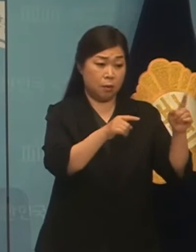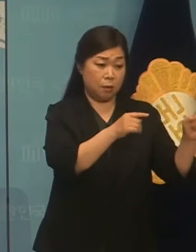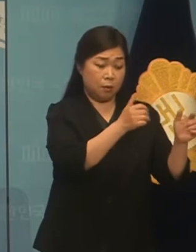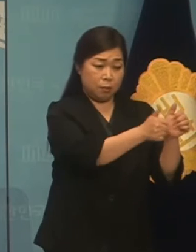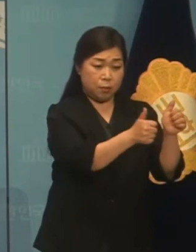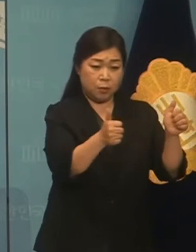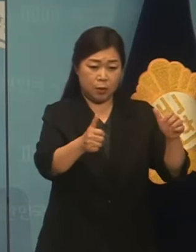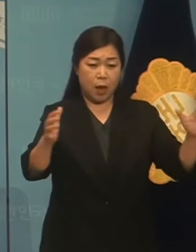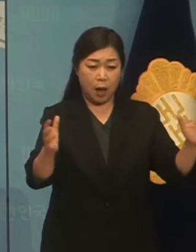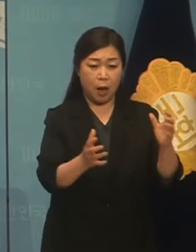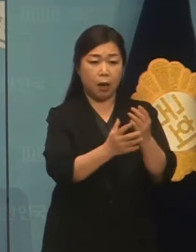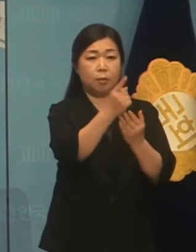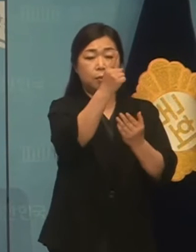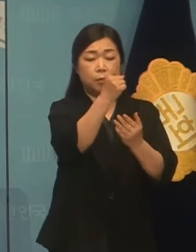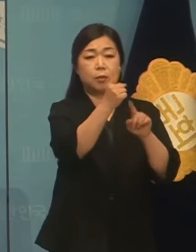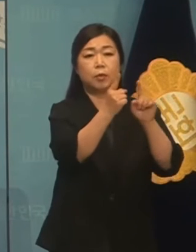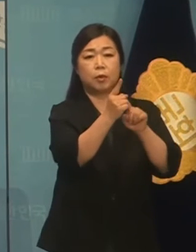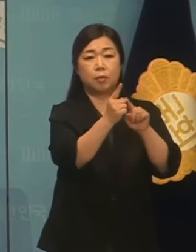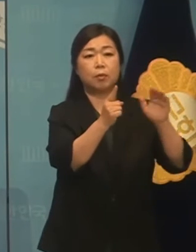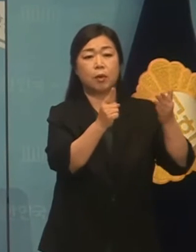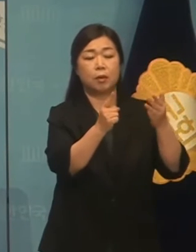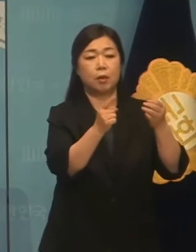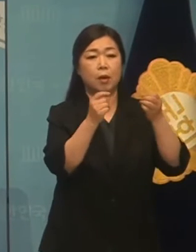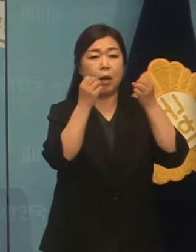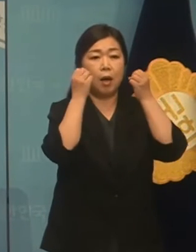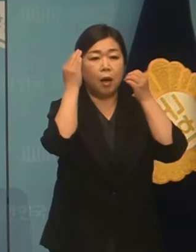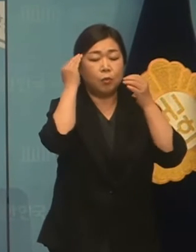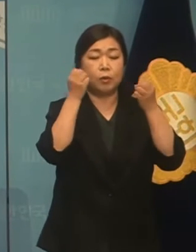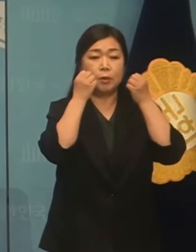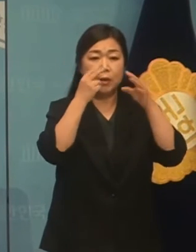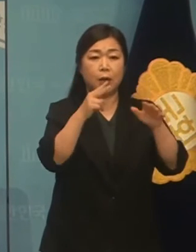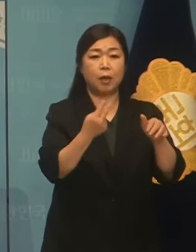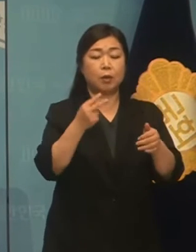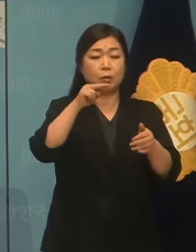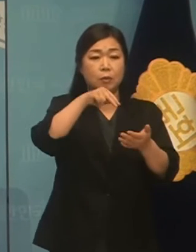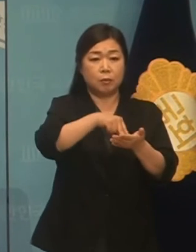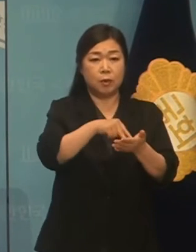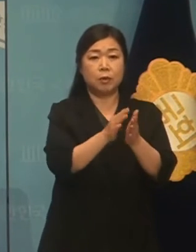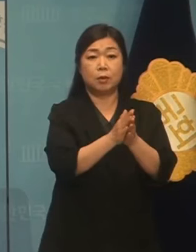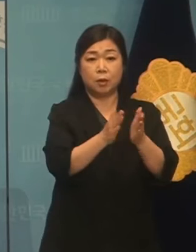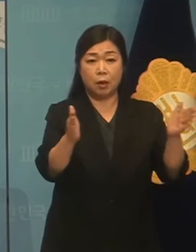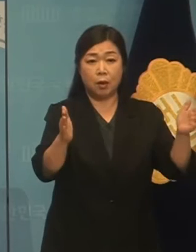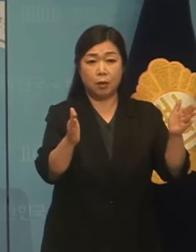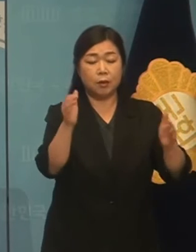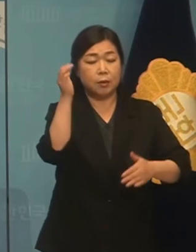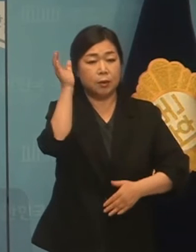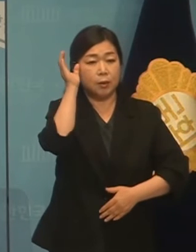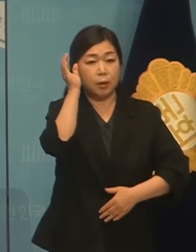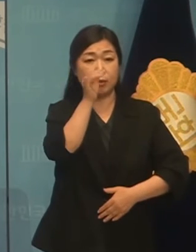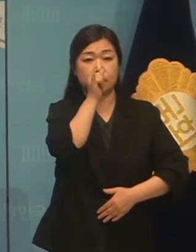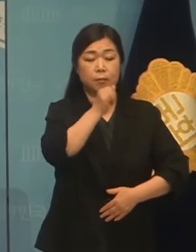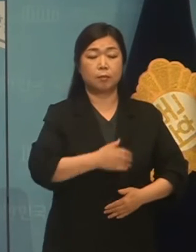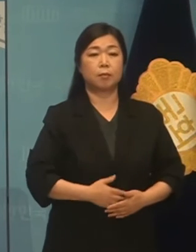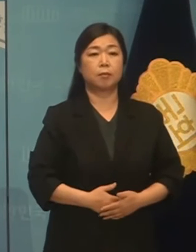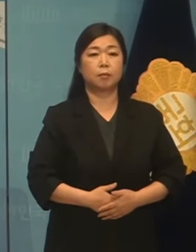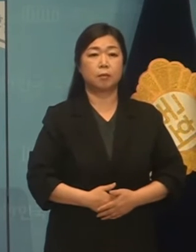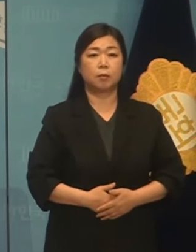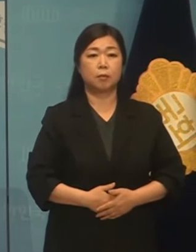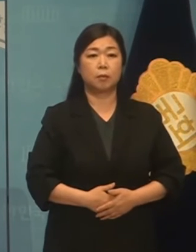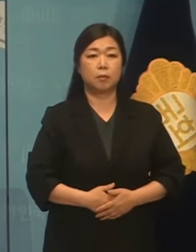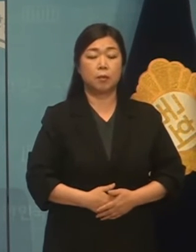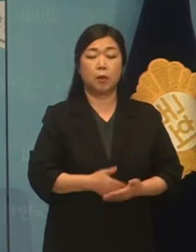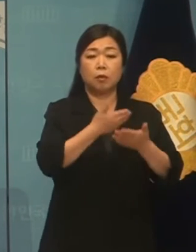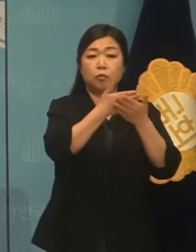세력이 대한민국 재도약의 새로운 비전과 희망을 만들어낼 것을 기대하고 있습니다.